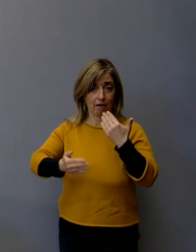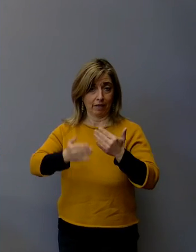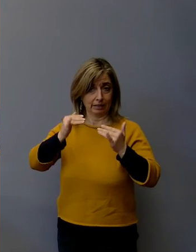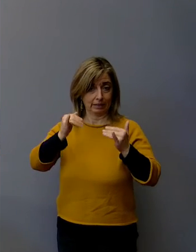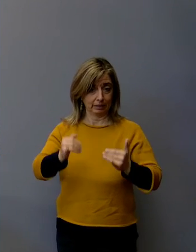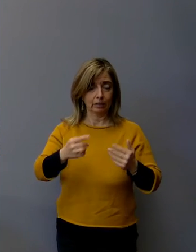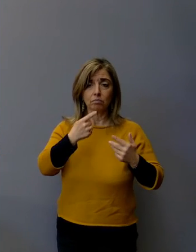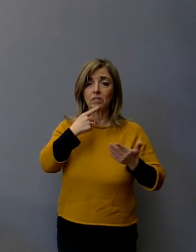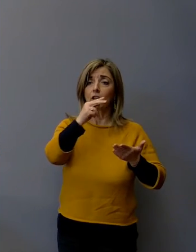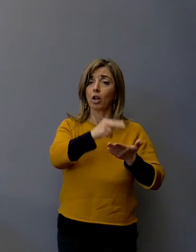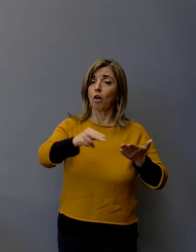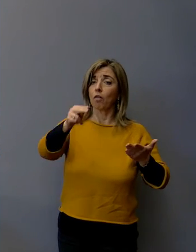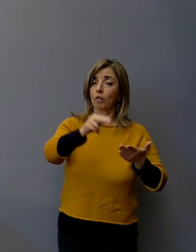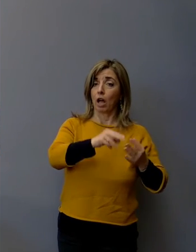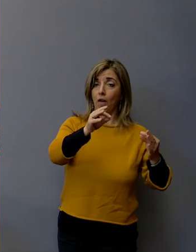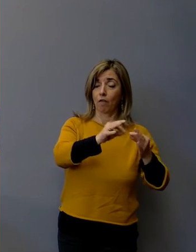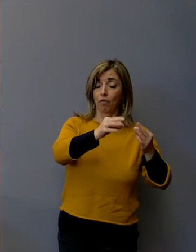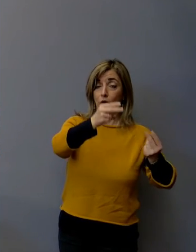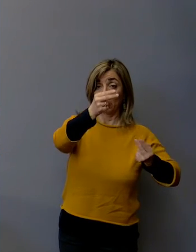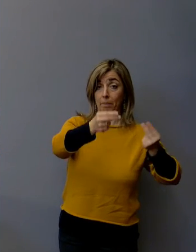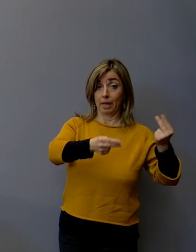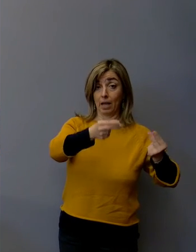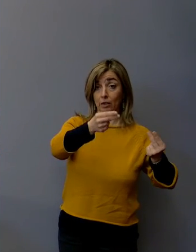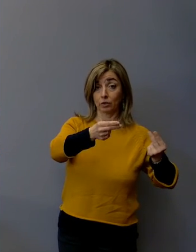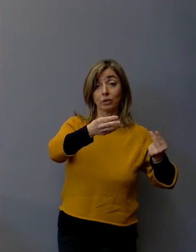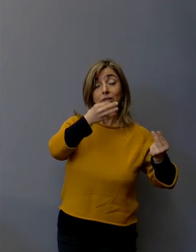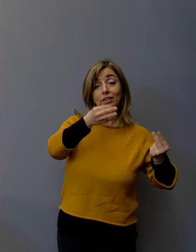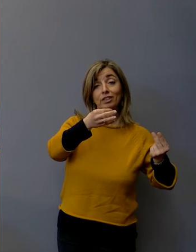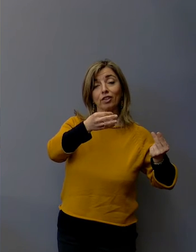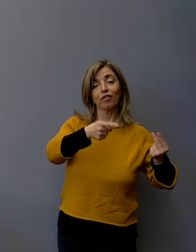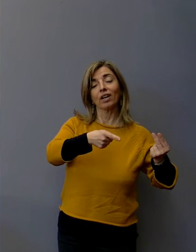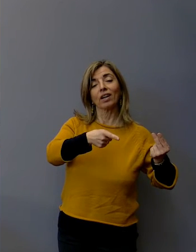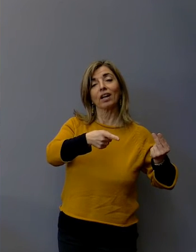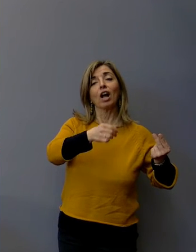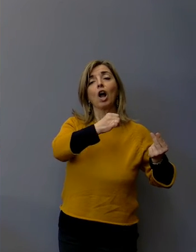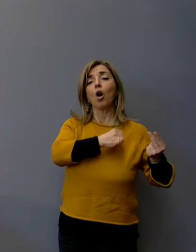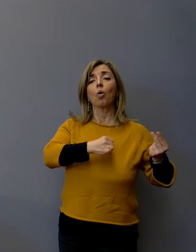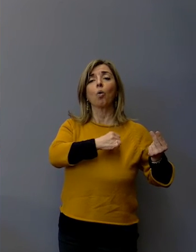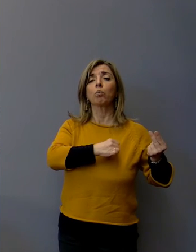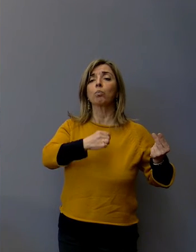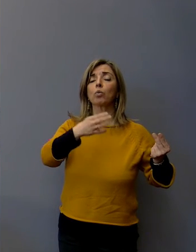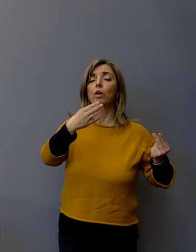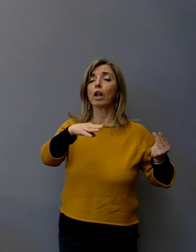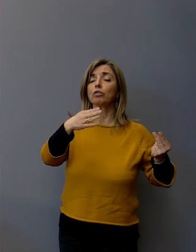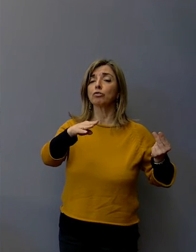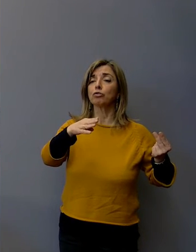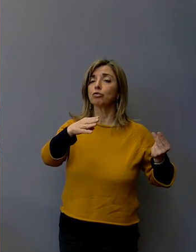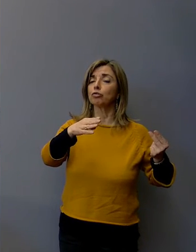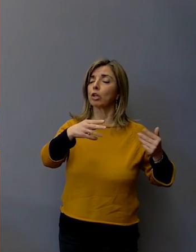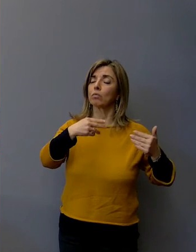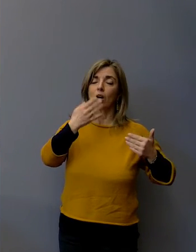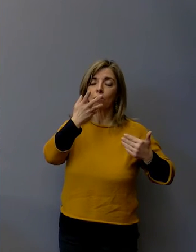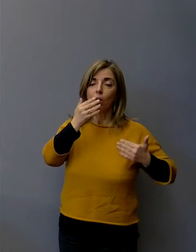del bilancio voterà per far sopravvivere il comune di genova chi vota contro si assume la